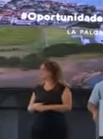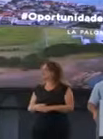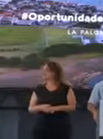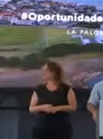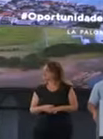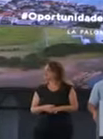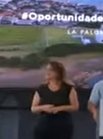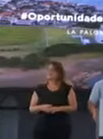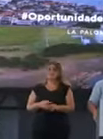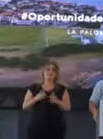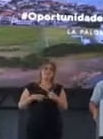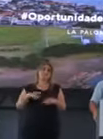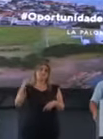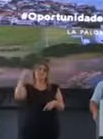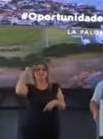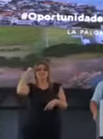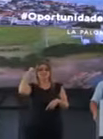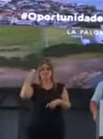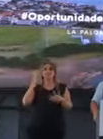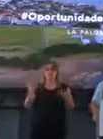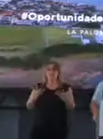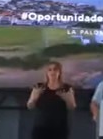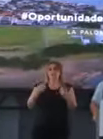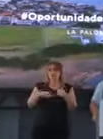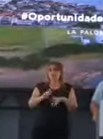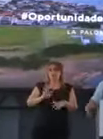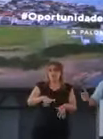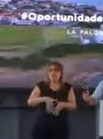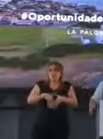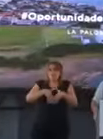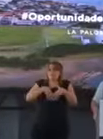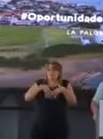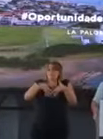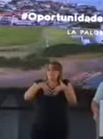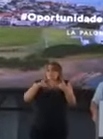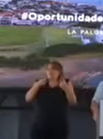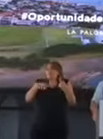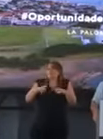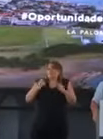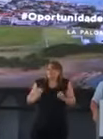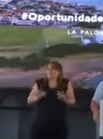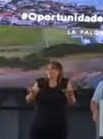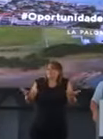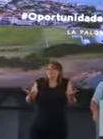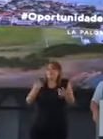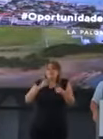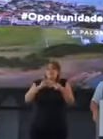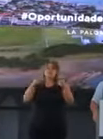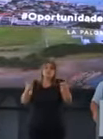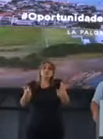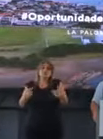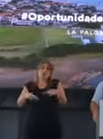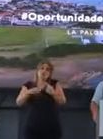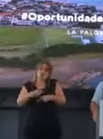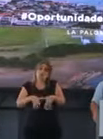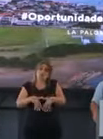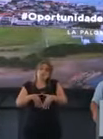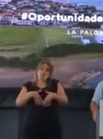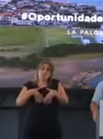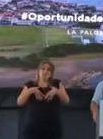Yo pensé que ya no me iba a emocionar más, pero por suerte me sigo emocionando.